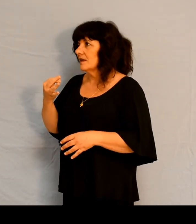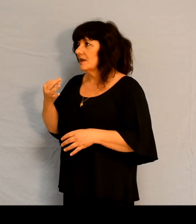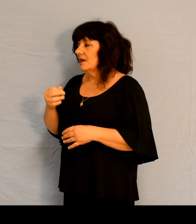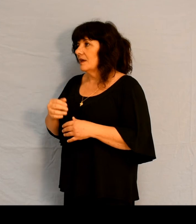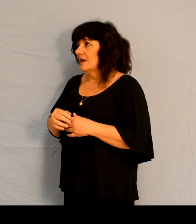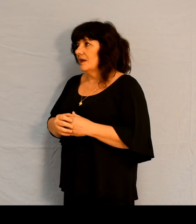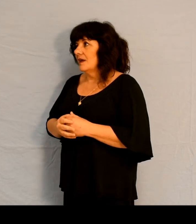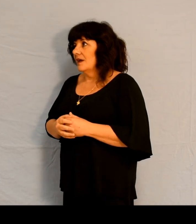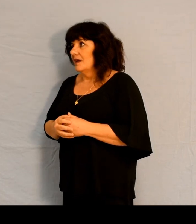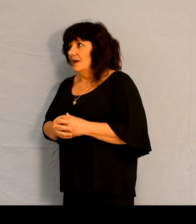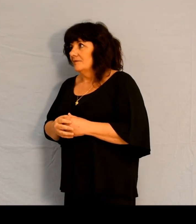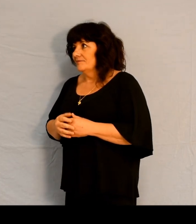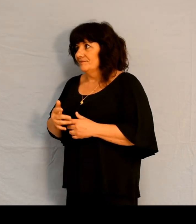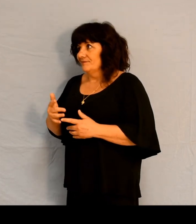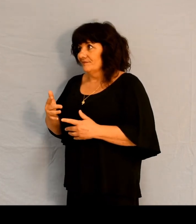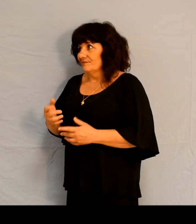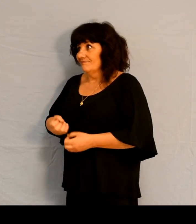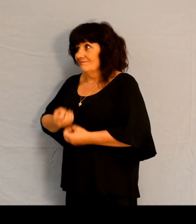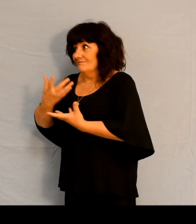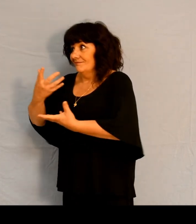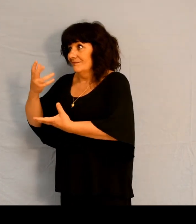« J'ose encore parler à mon Seigneur.